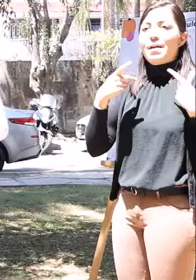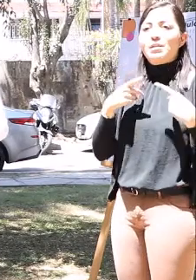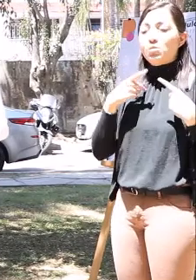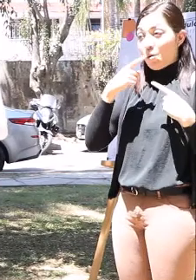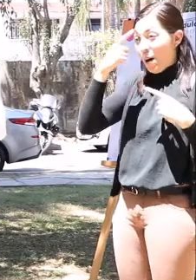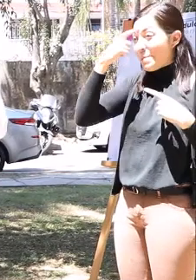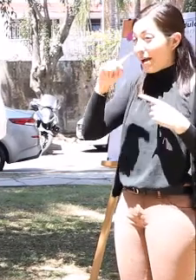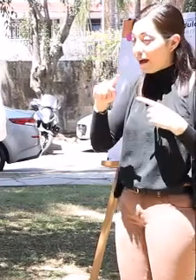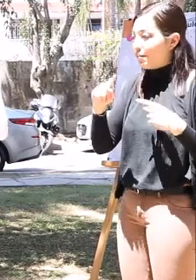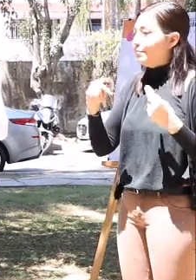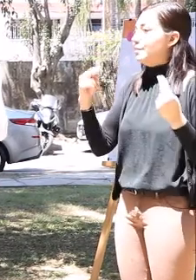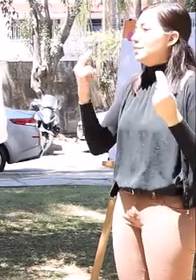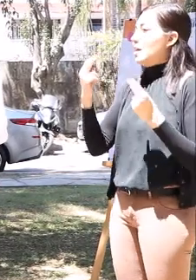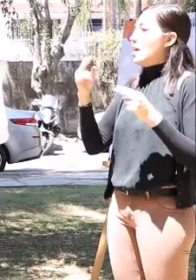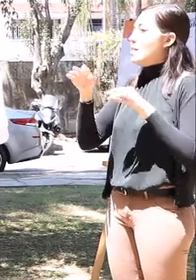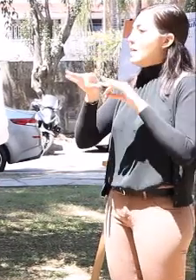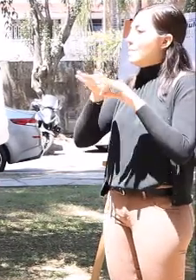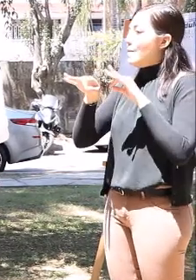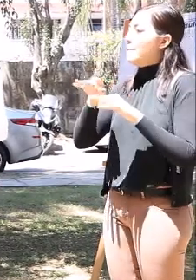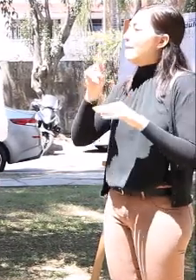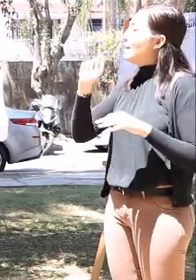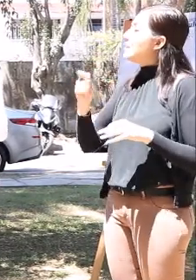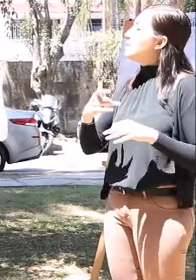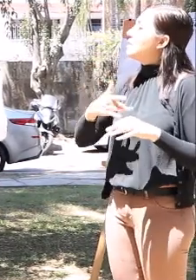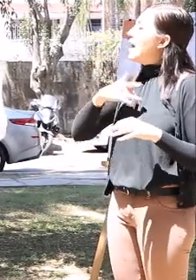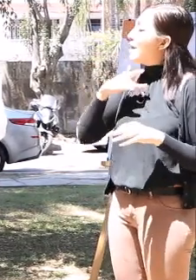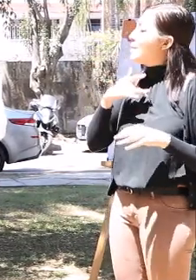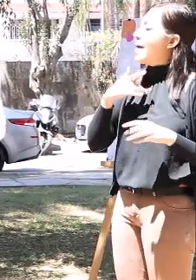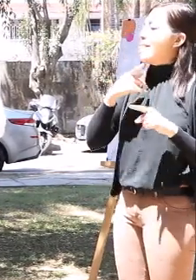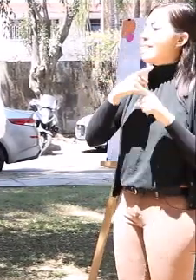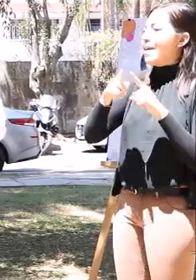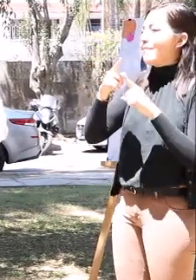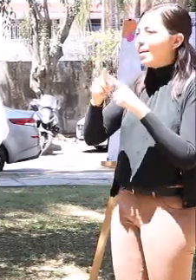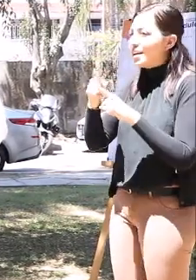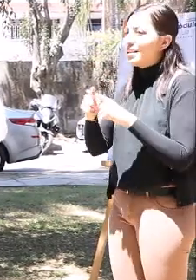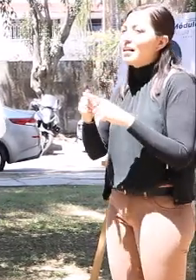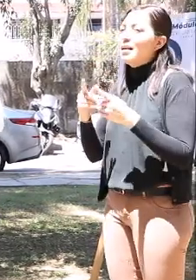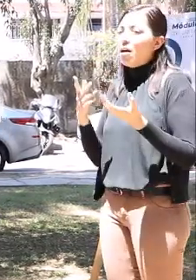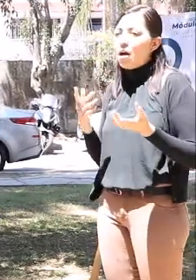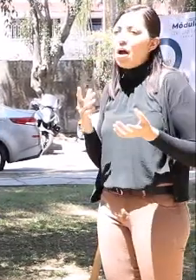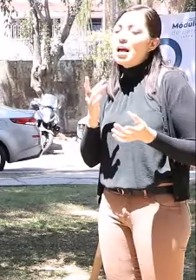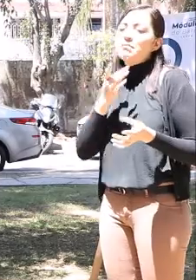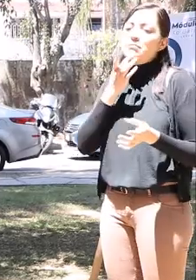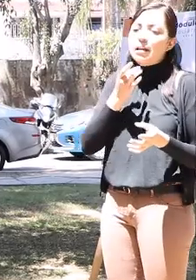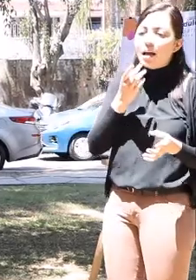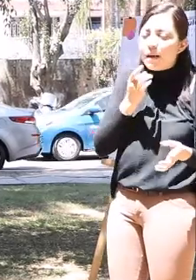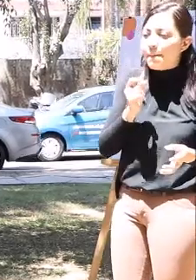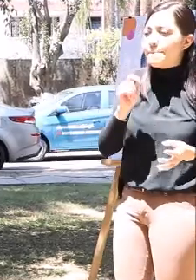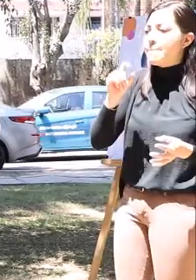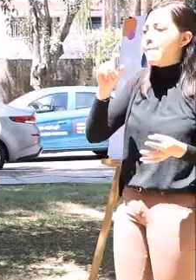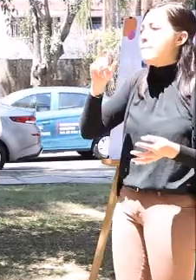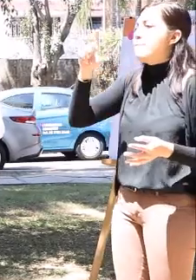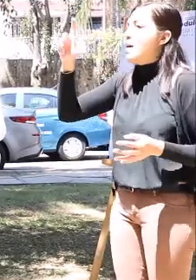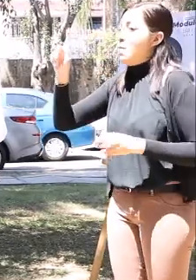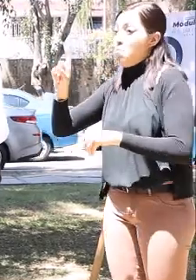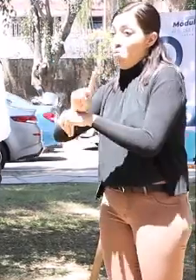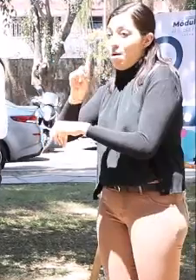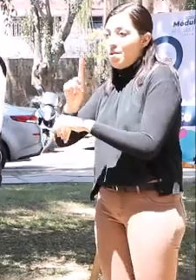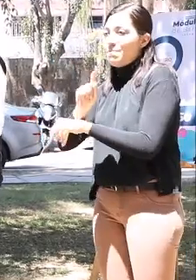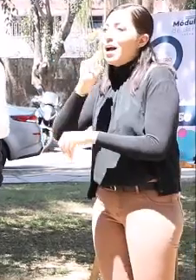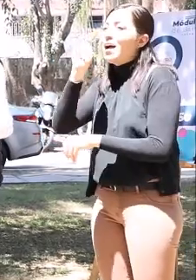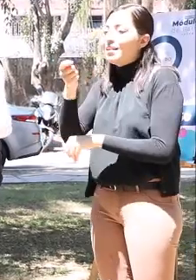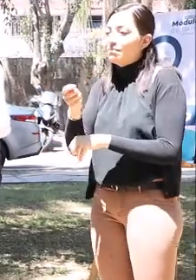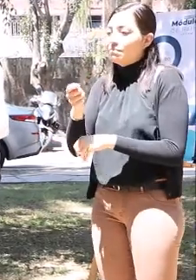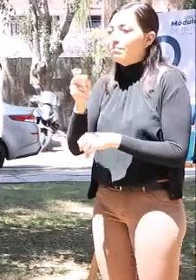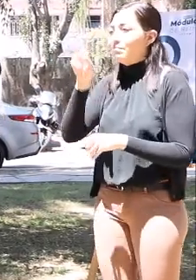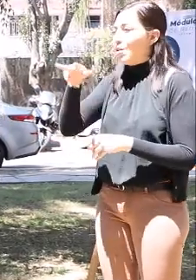un diagnóstico pleno de todas las sensibilidades, pequeños, medianos y grandes problemas que afectan a la seguridad. Y lo más